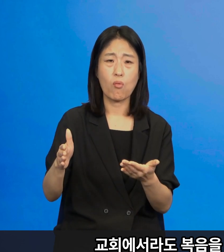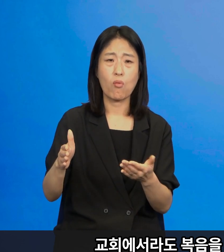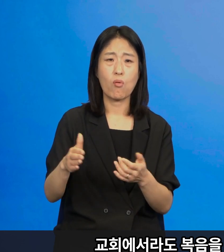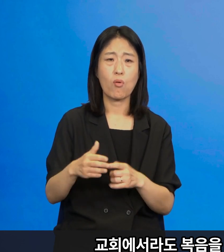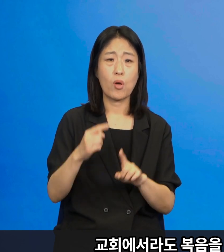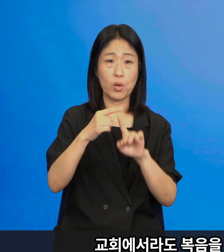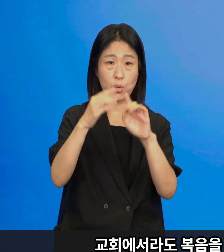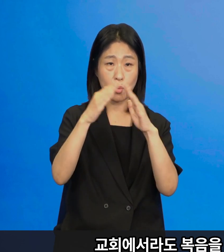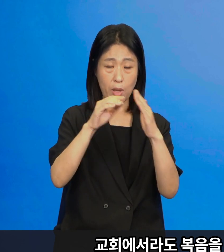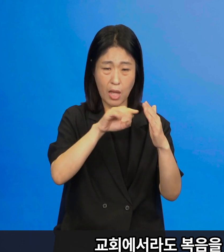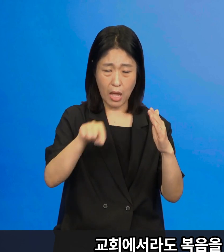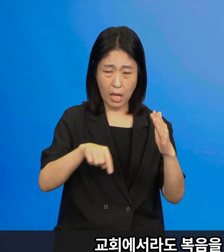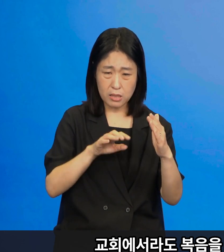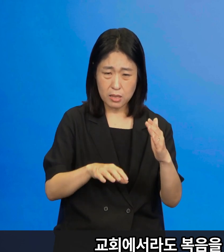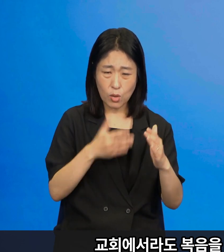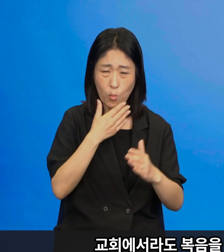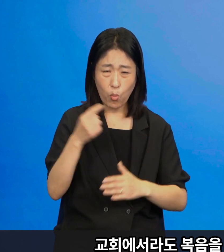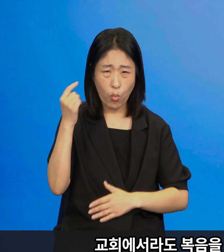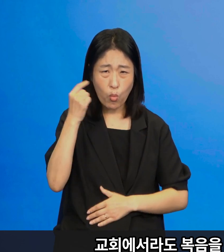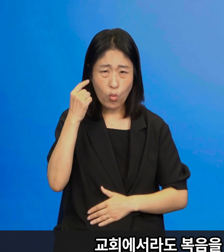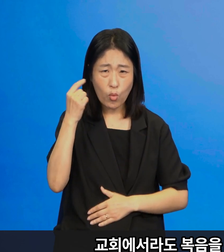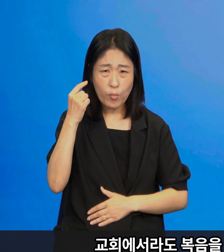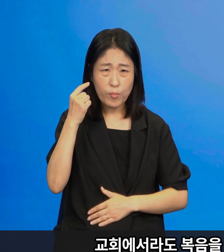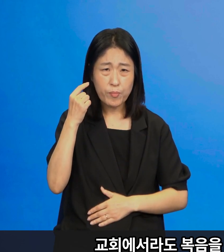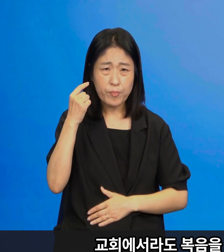교회에서라도 복음을 들려줘야 되지 않겠습니까?